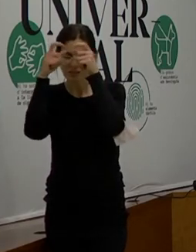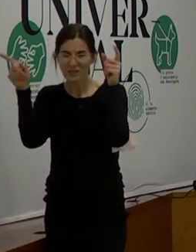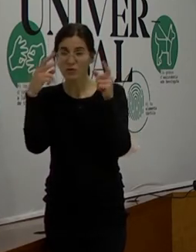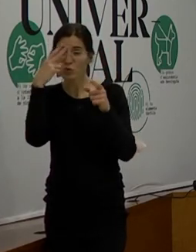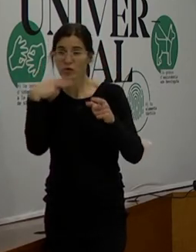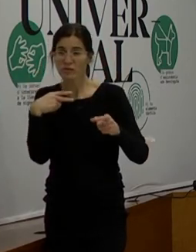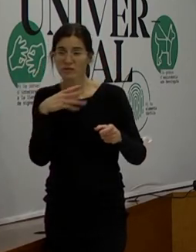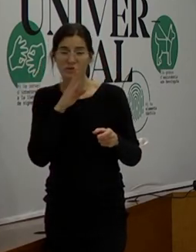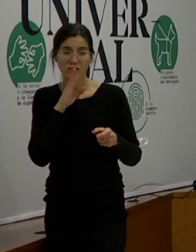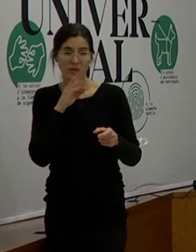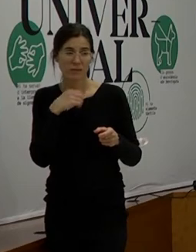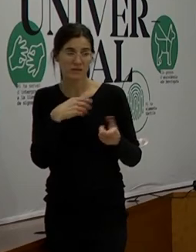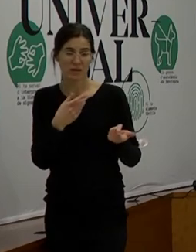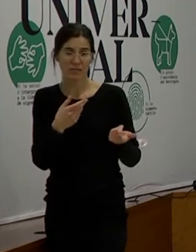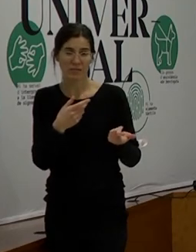aquí.